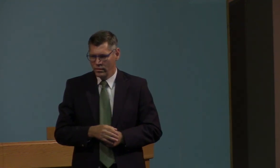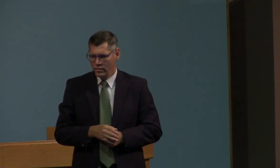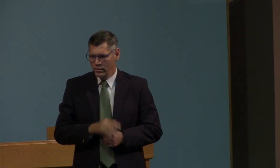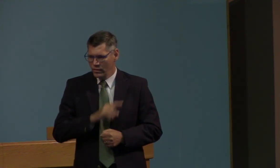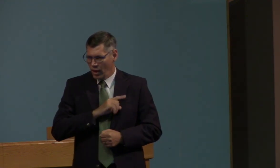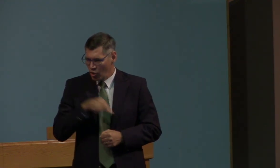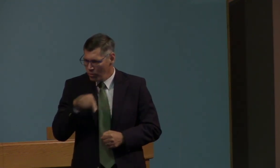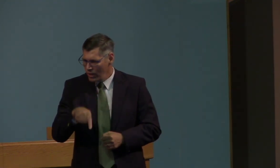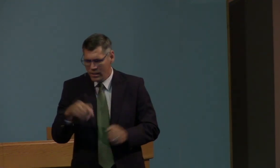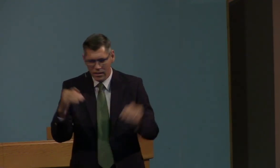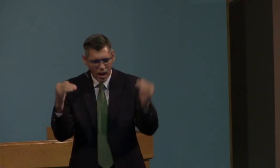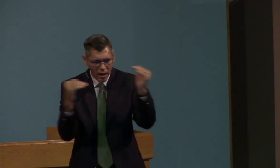Daarom hier is daar nie